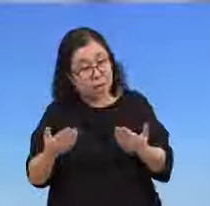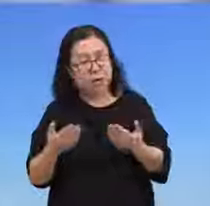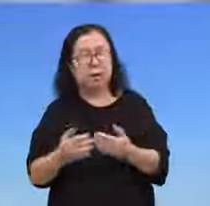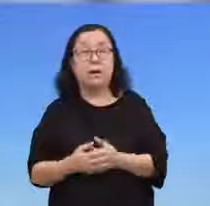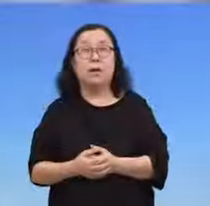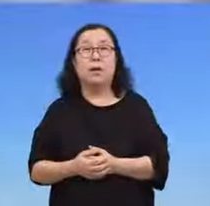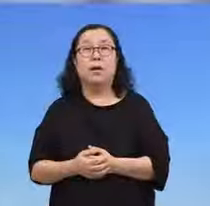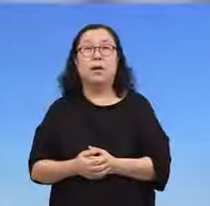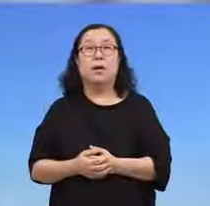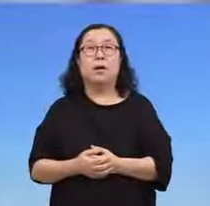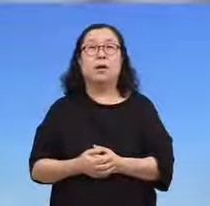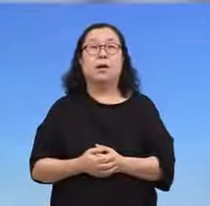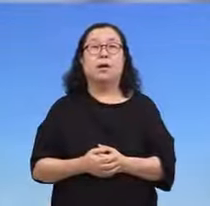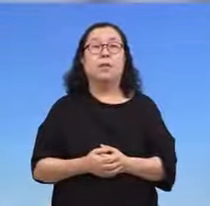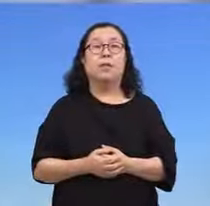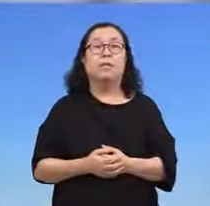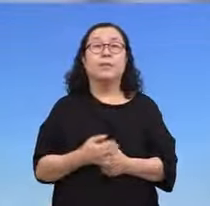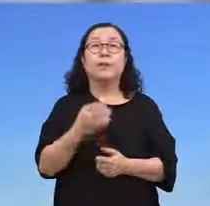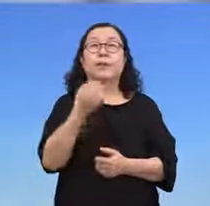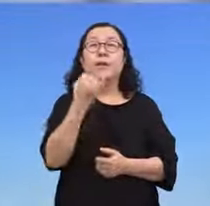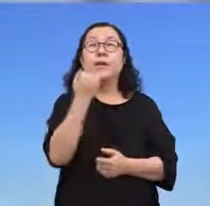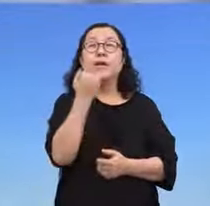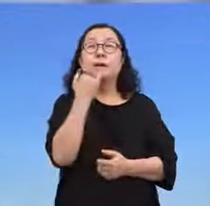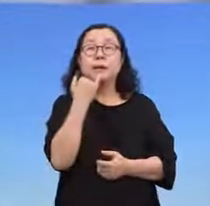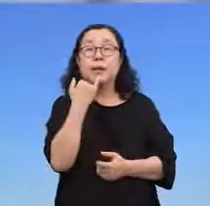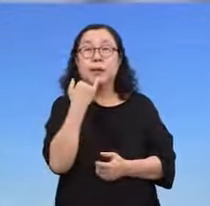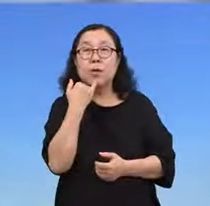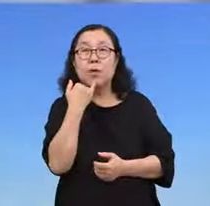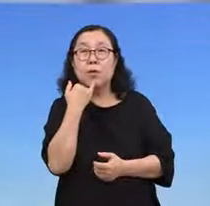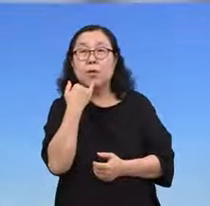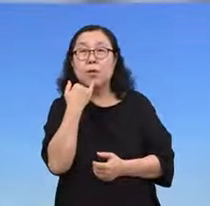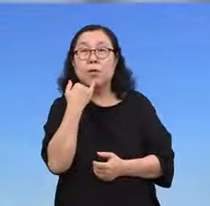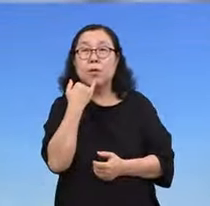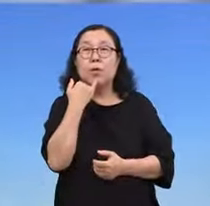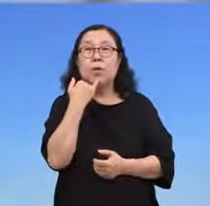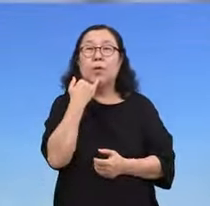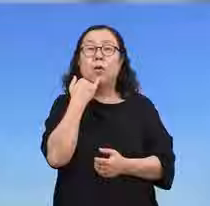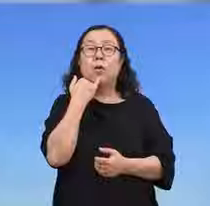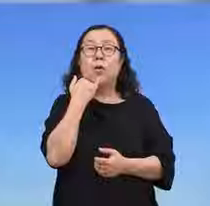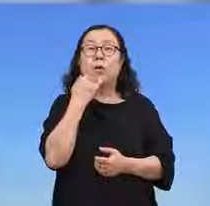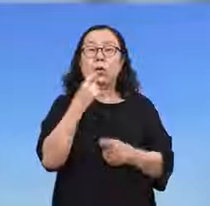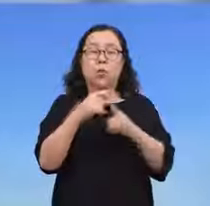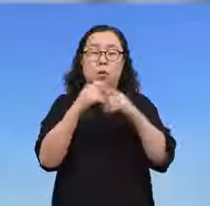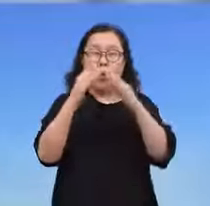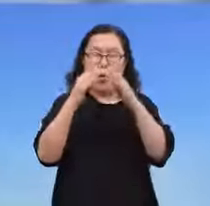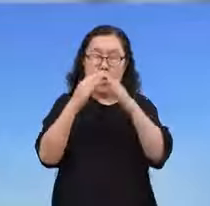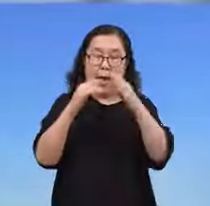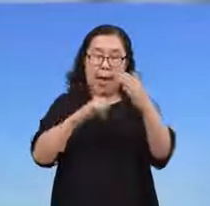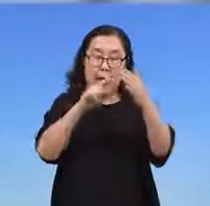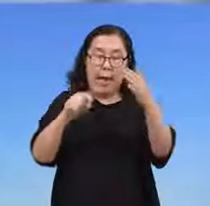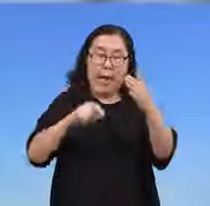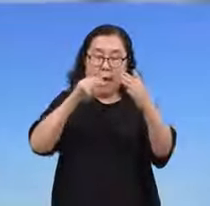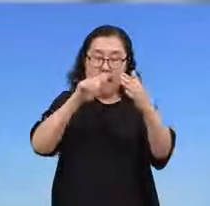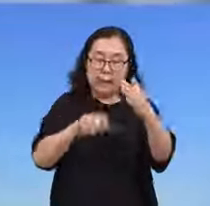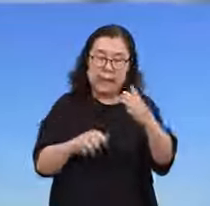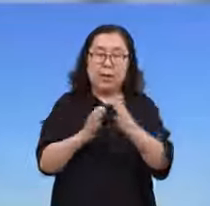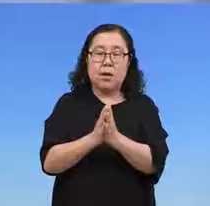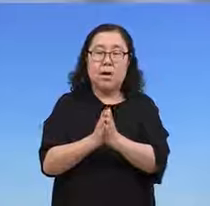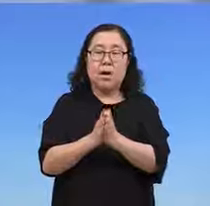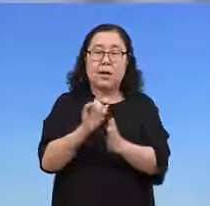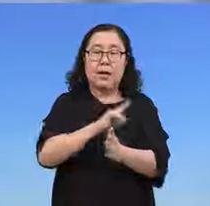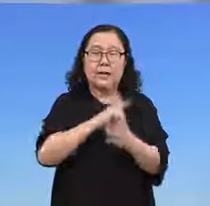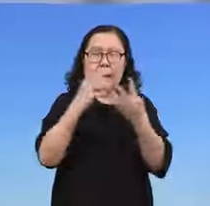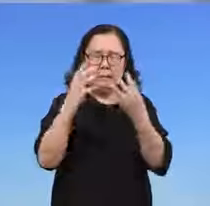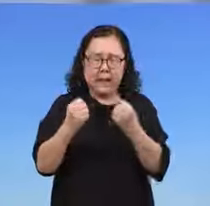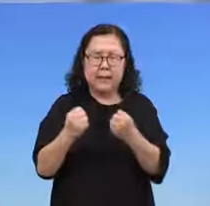그 충청도 말에서 말하는 괜찮아요, 이게 우리 교회에 가장 빈번하게 들려지는 언어라야 된다고